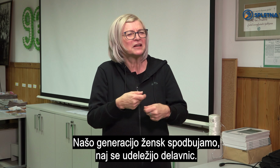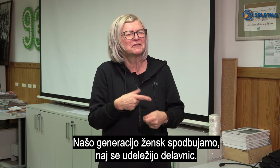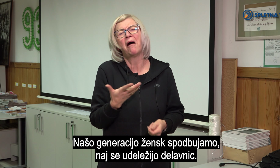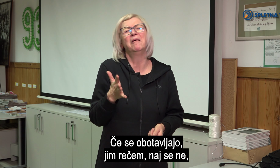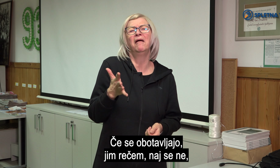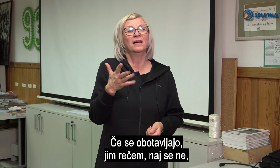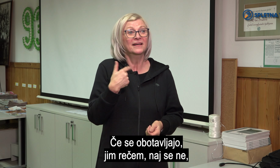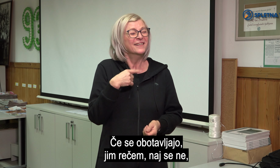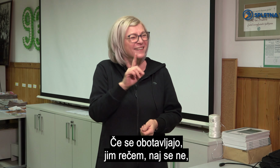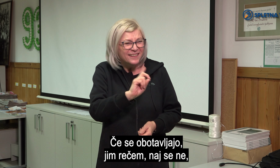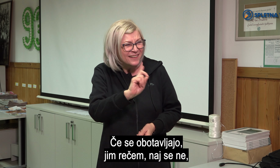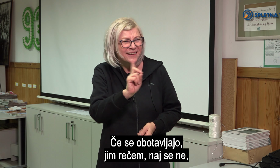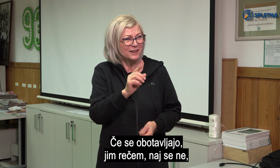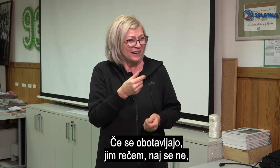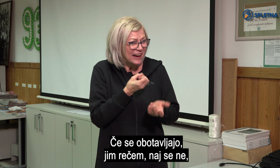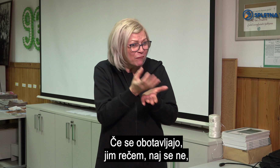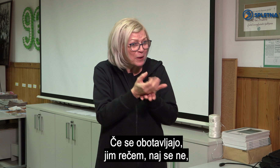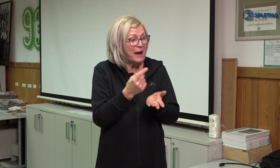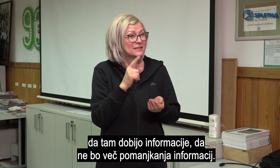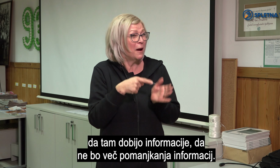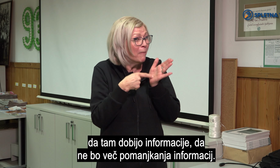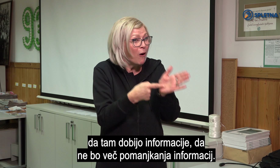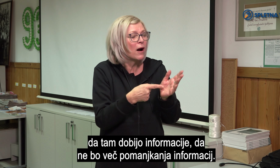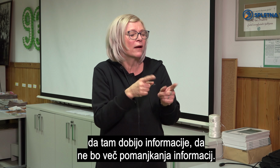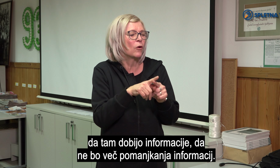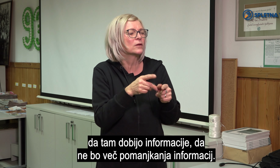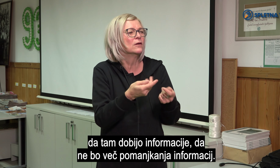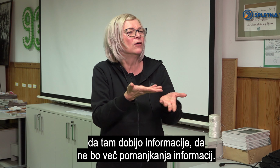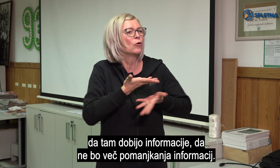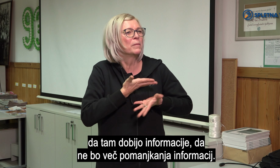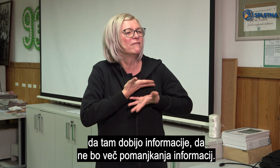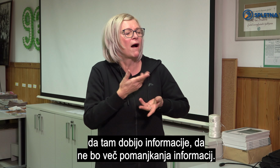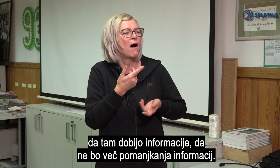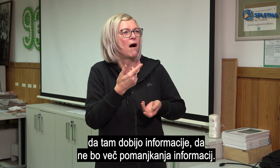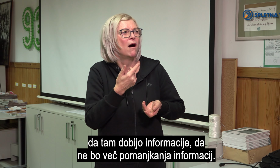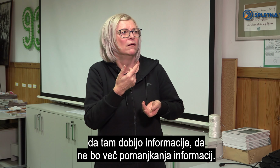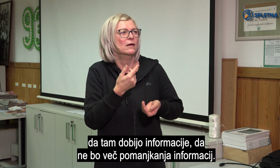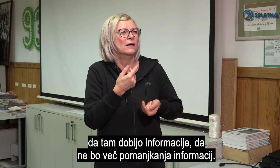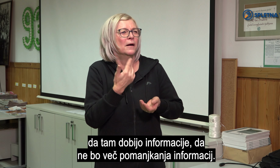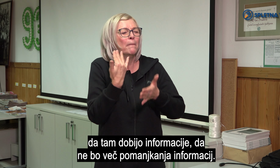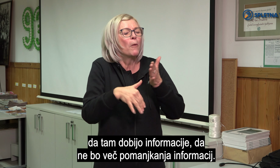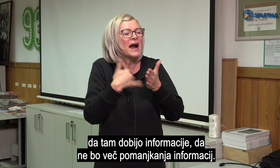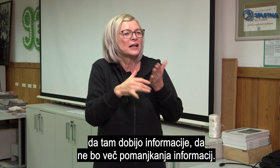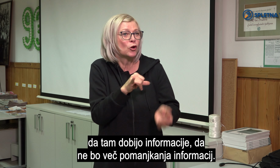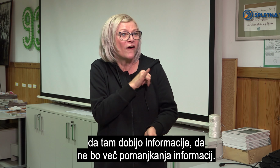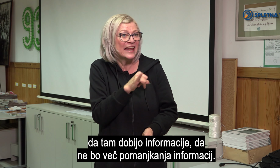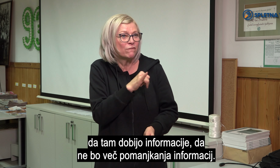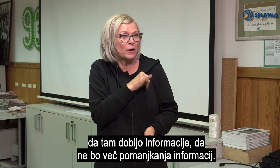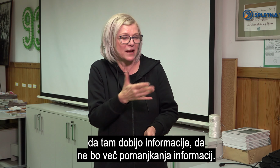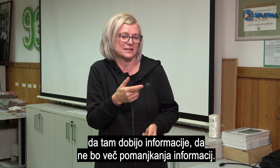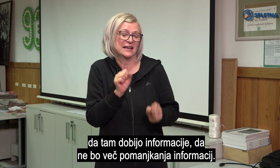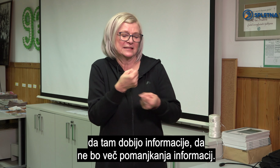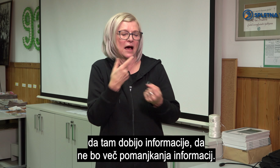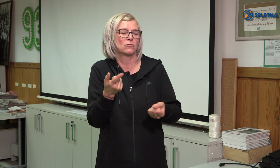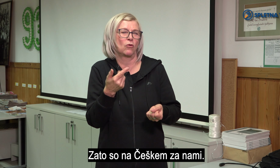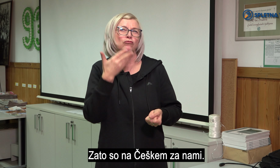se obotavljajo, jim rečem, naj se ne, da tam dobijo informacije, da ne bo več pomankanja informacij. Zato so na Češkem